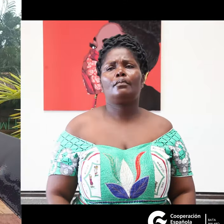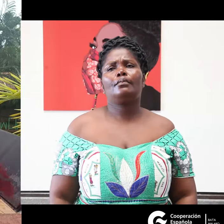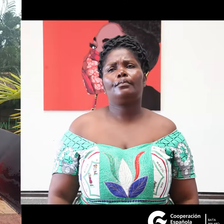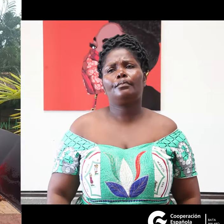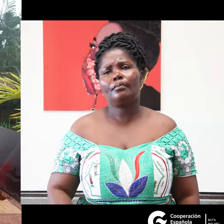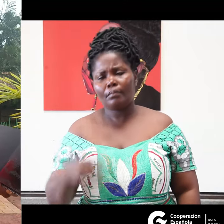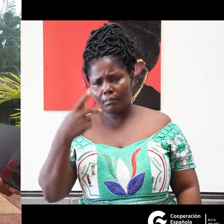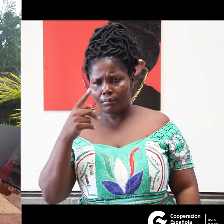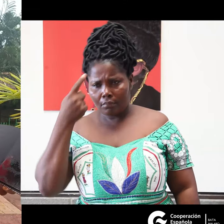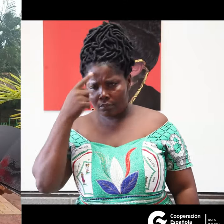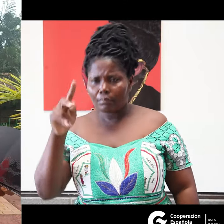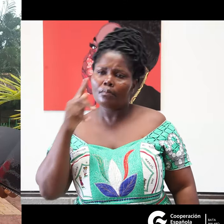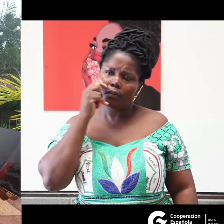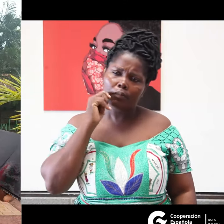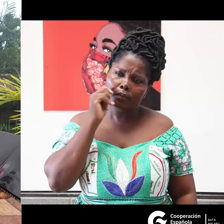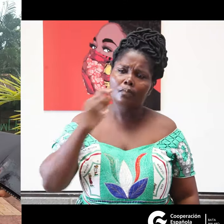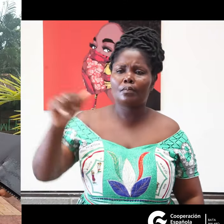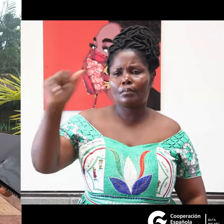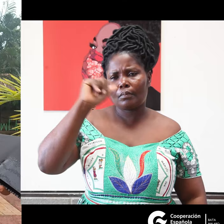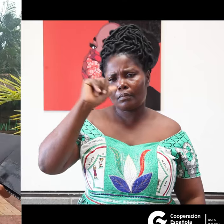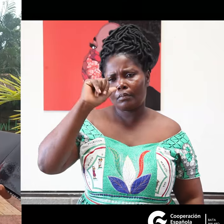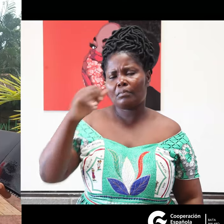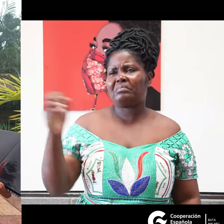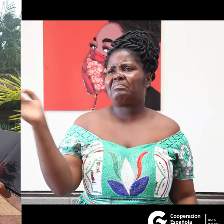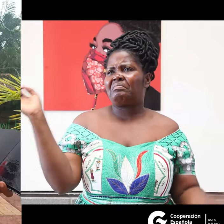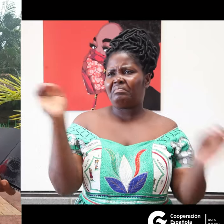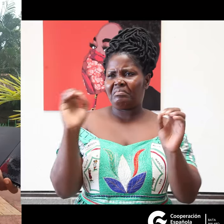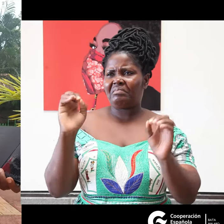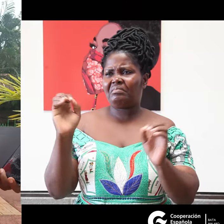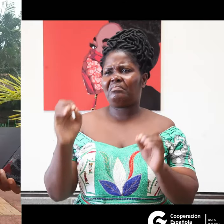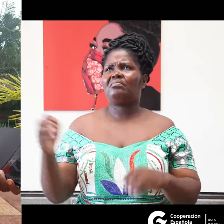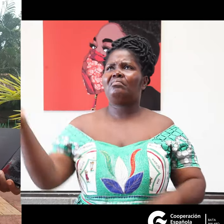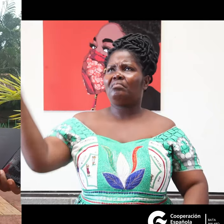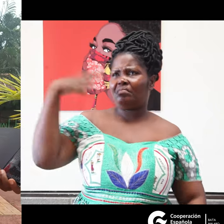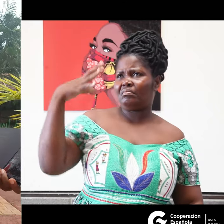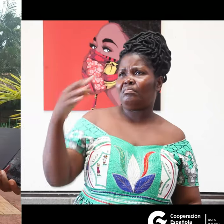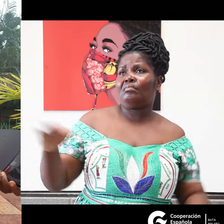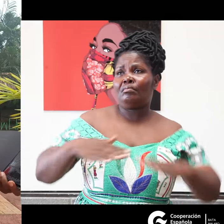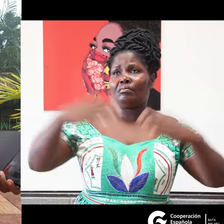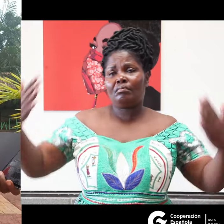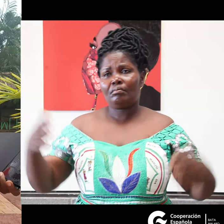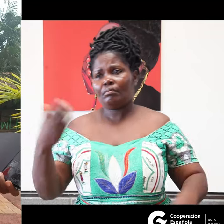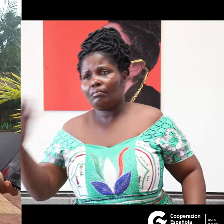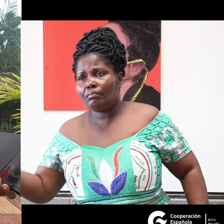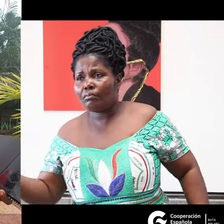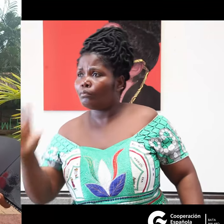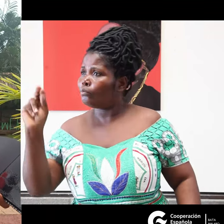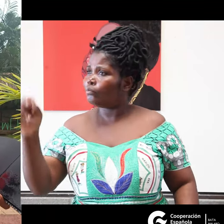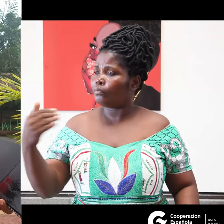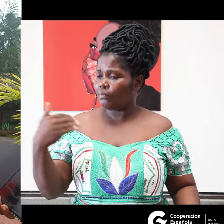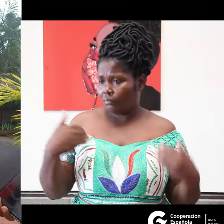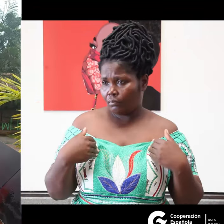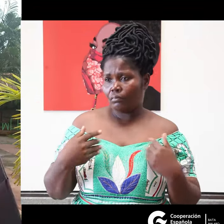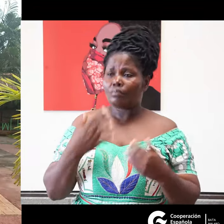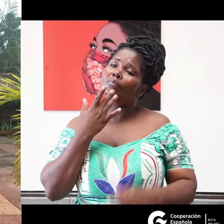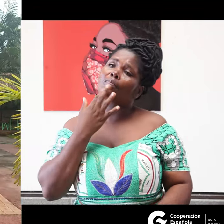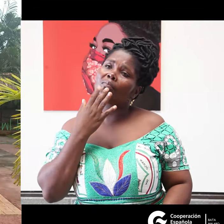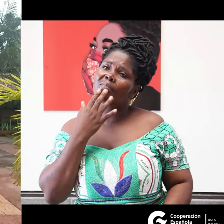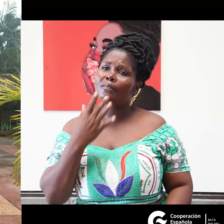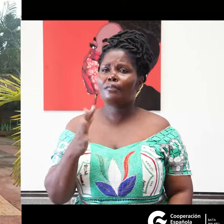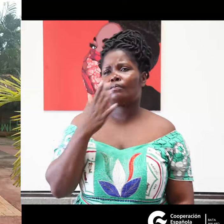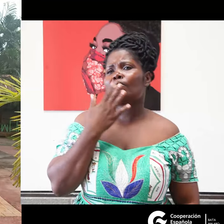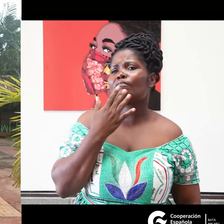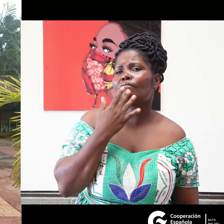Para Tomás, el agua sin el sol no es gran cosa. No tiene color, ni sabor, ni